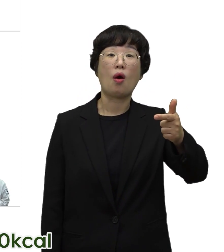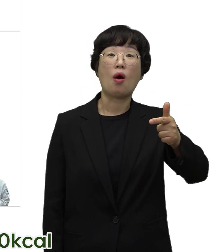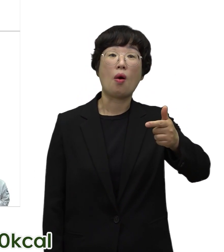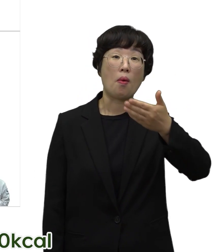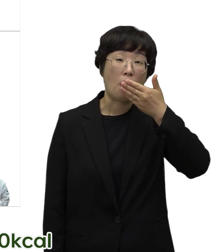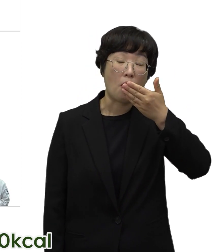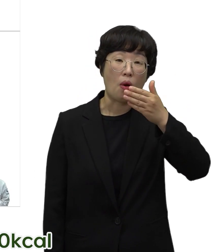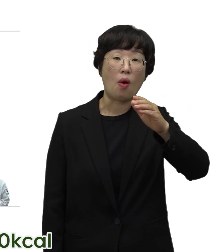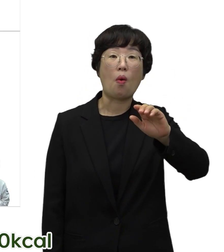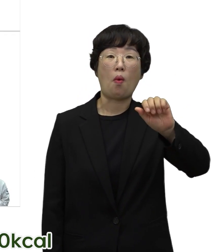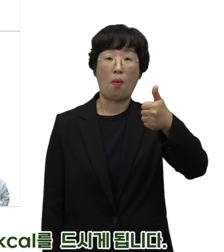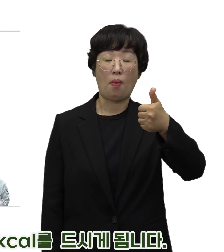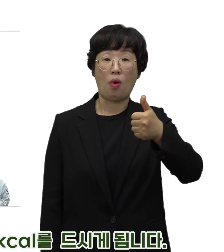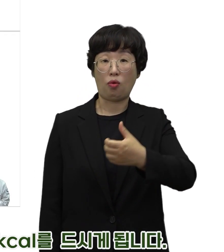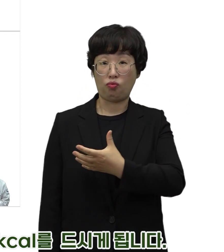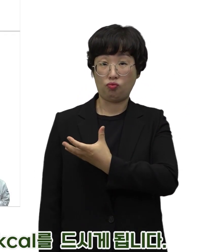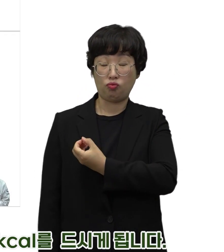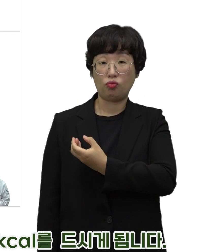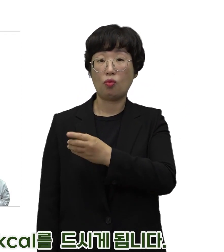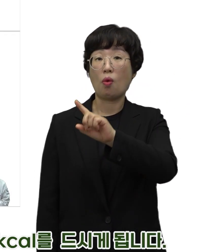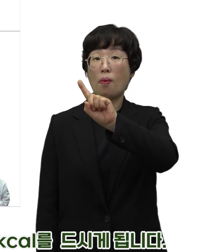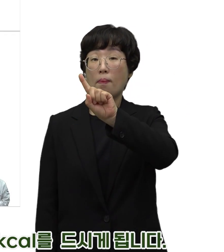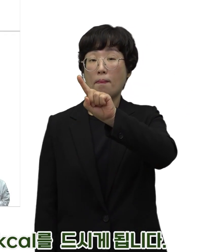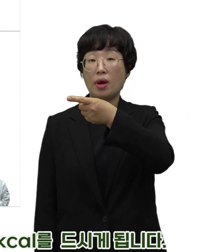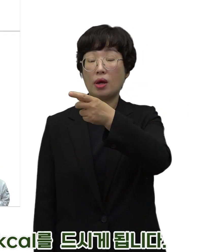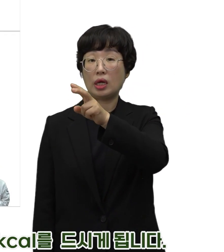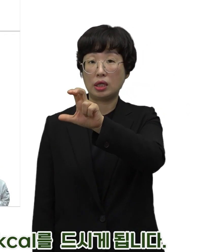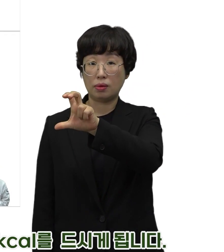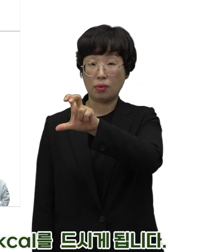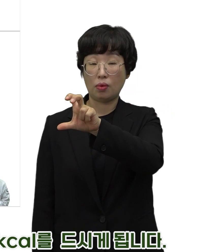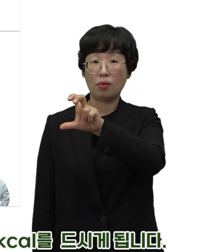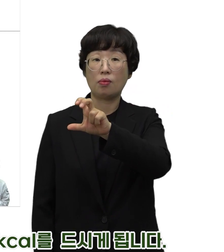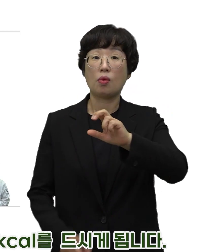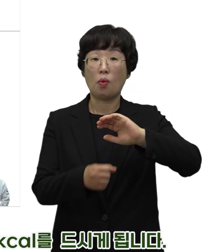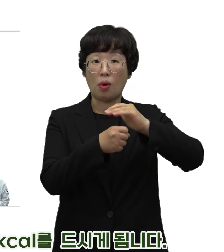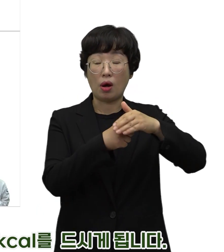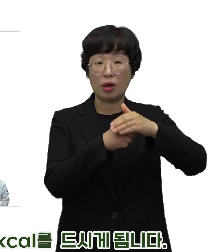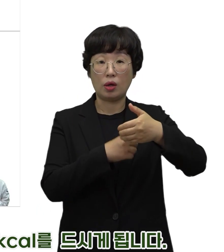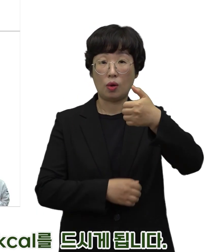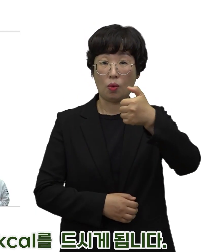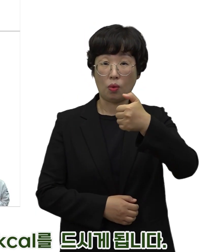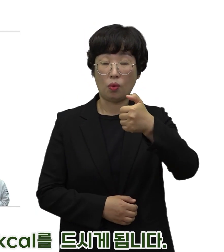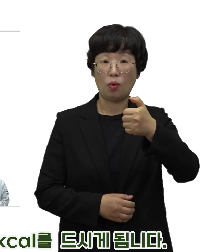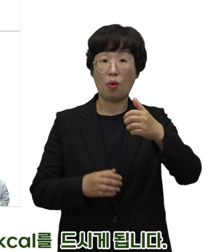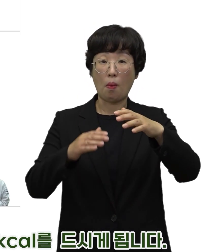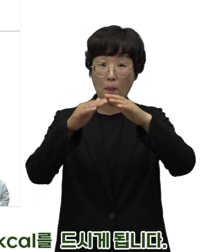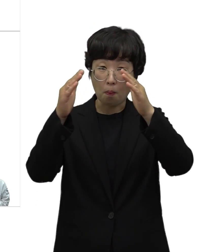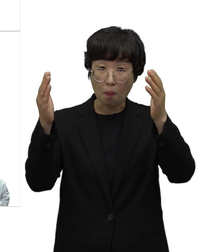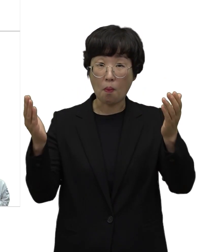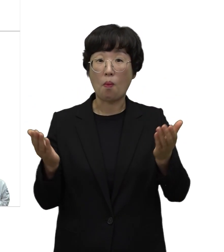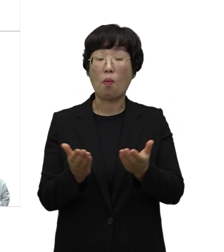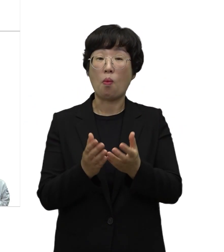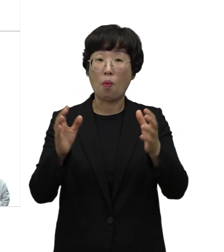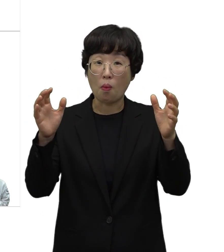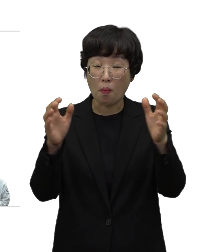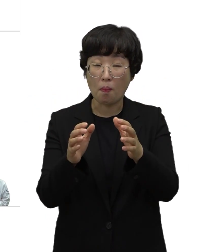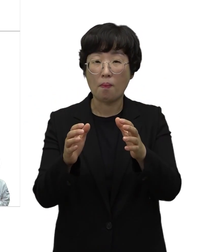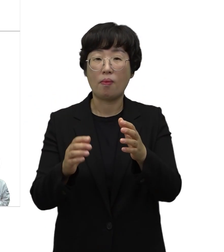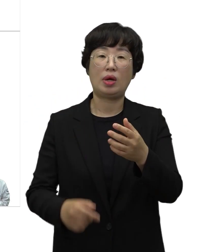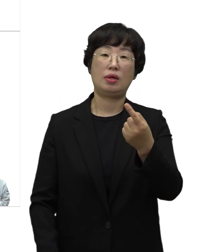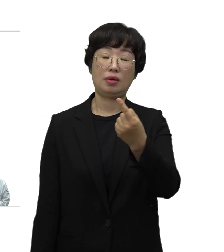125칼로리, 과일이 50칼로리에서 전부 이렇게 드시면 1800칼로리를 드시게 됩니다. 밥의